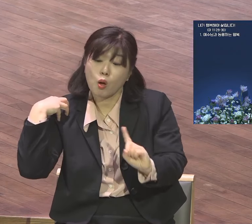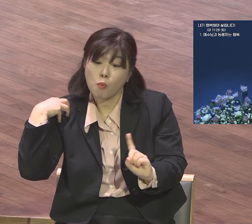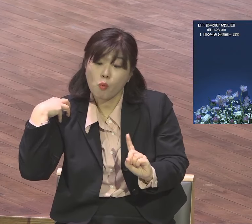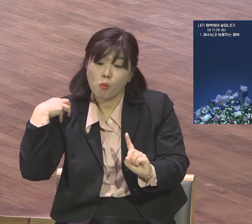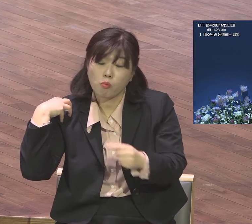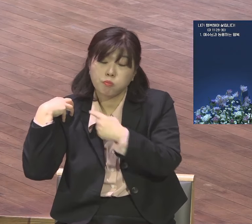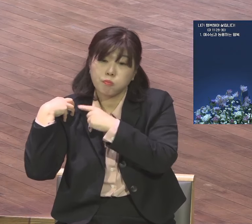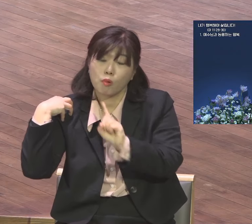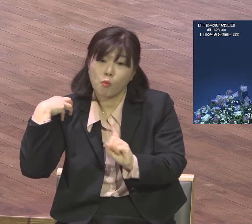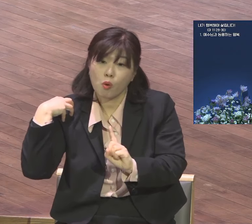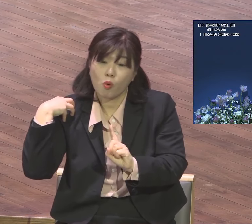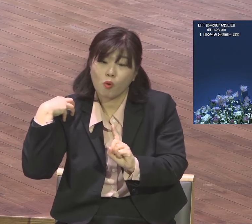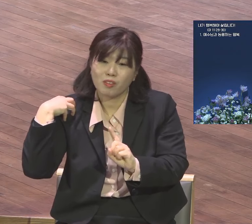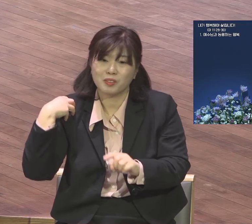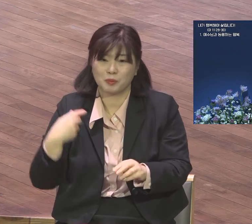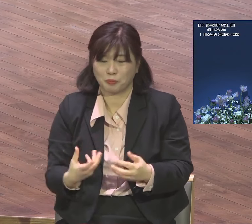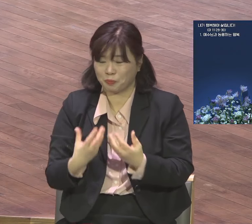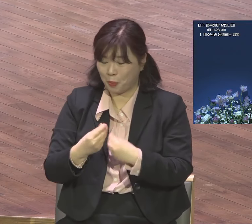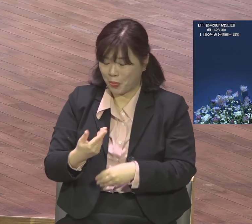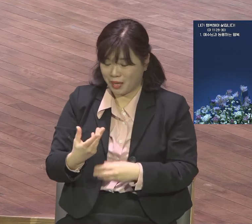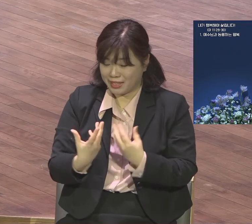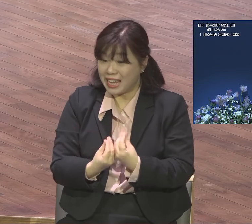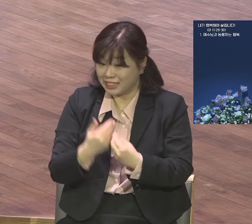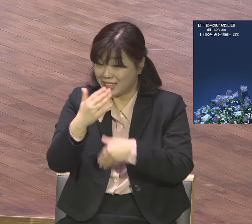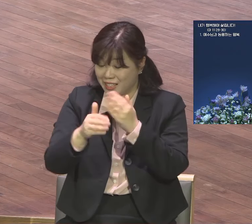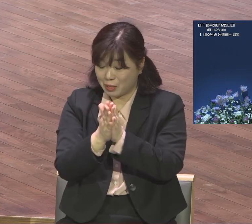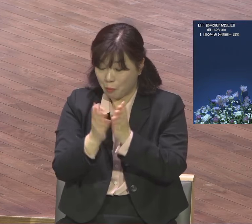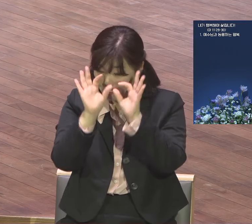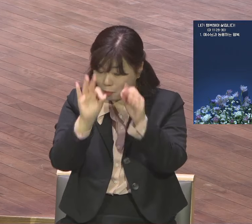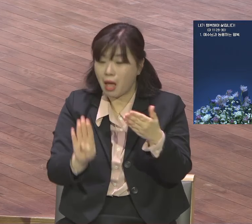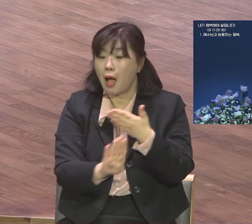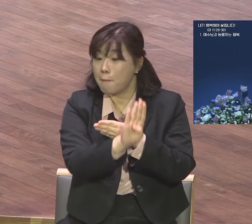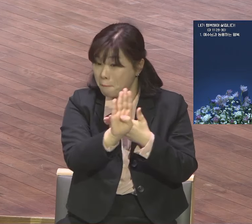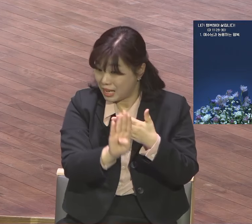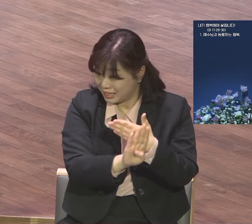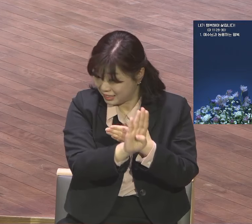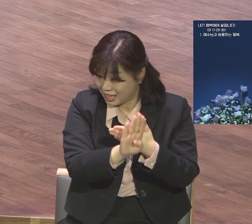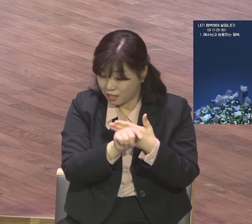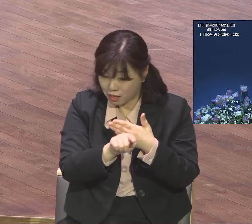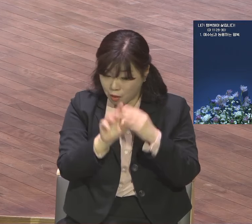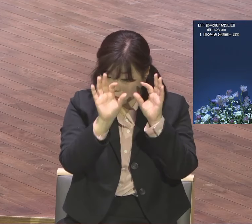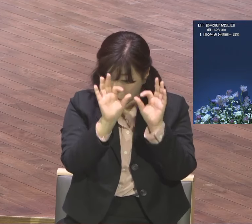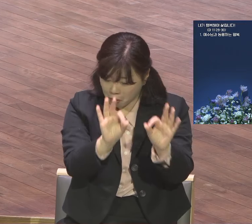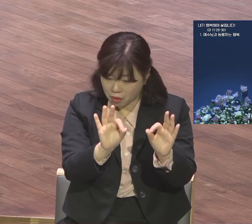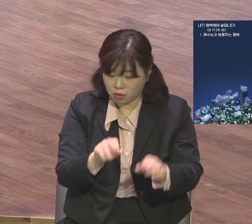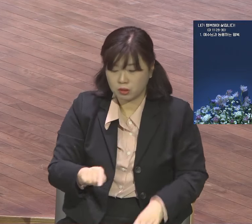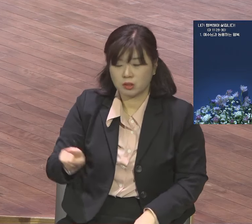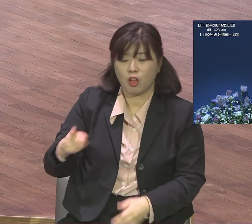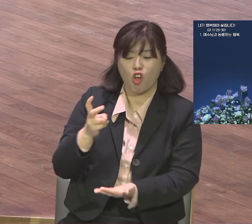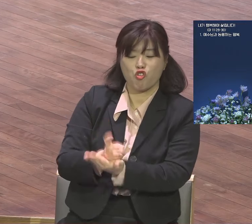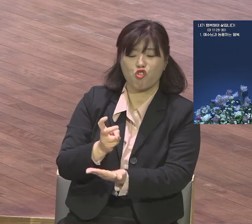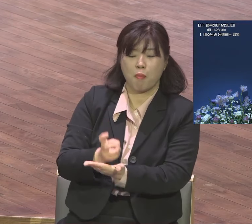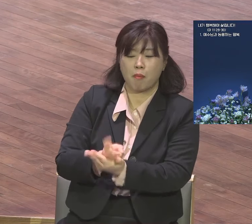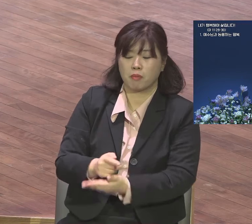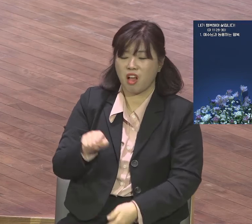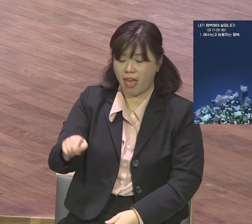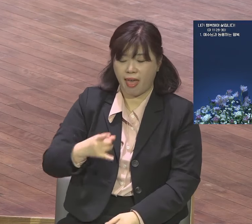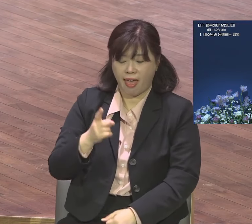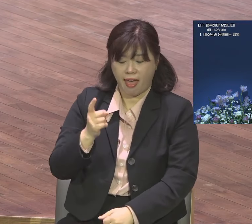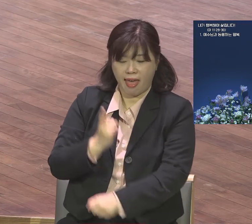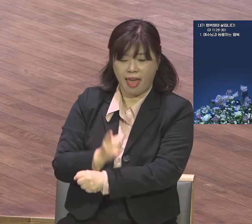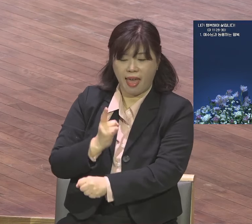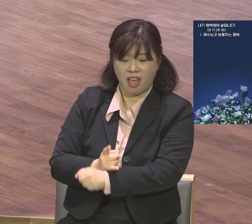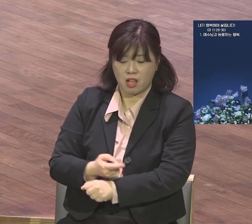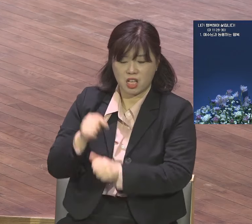1차적으로 바리새인과 서기관들이 이스라엘 백성들에게 요구한 무거운 율법적 관행들을 말하는